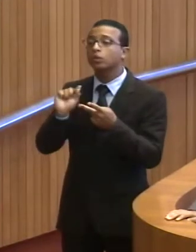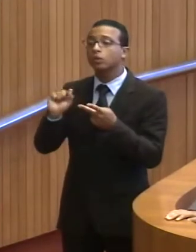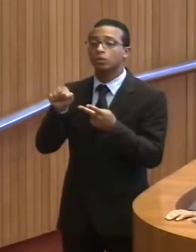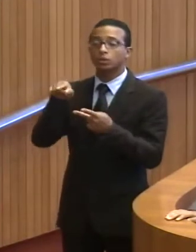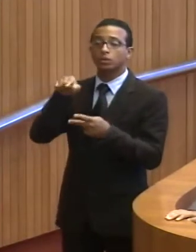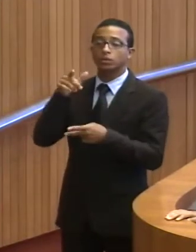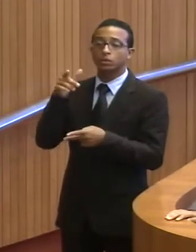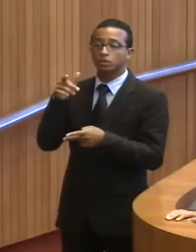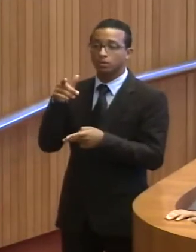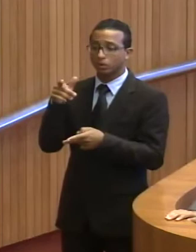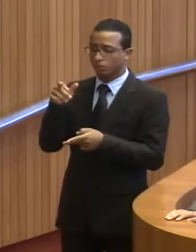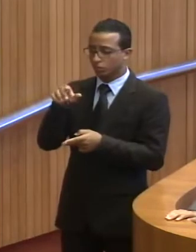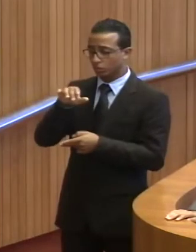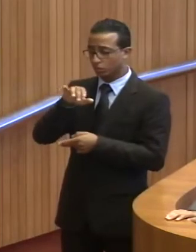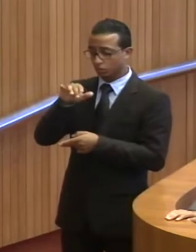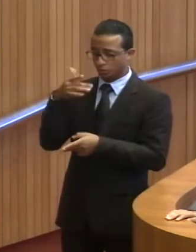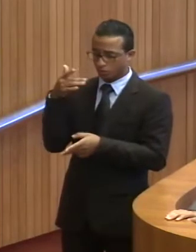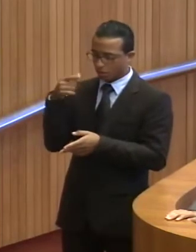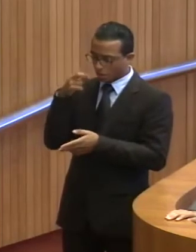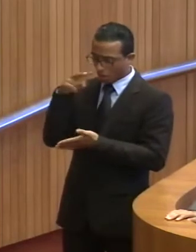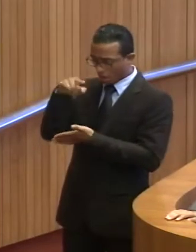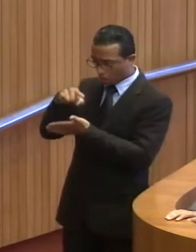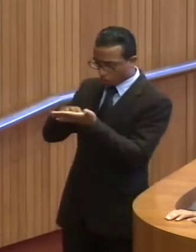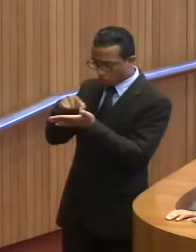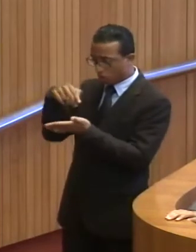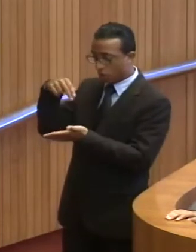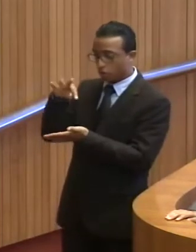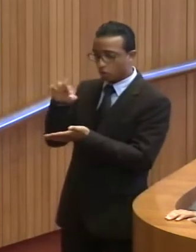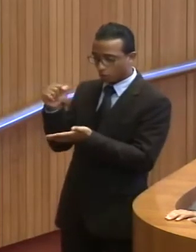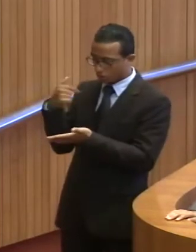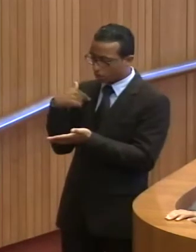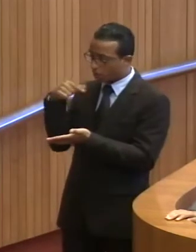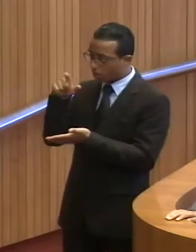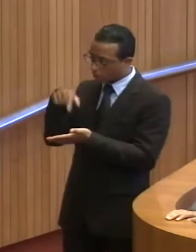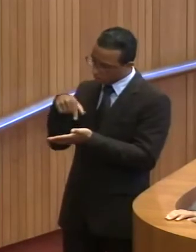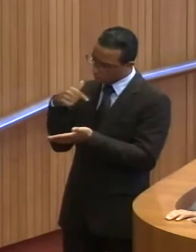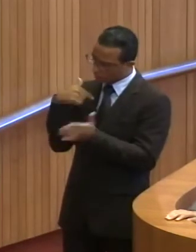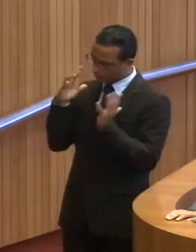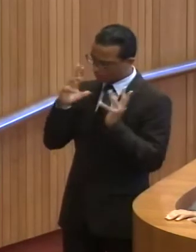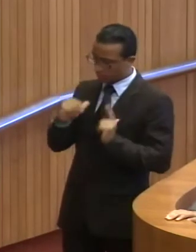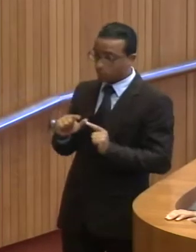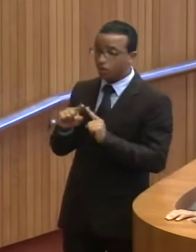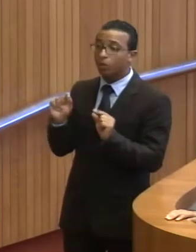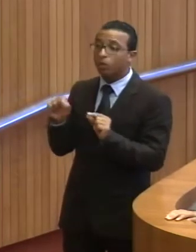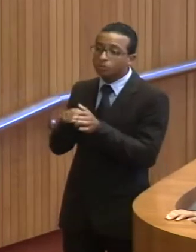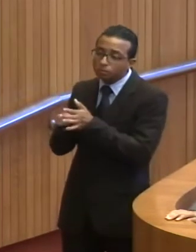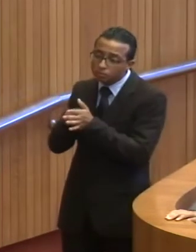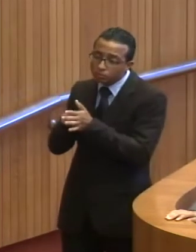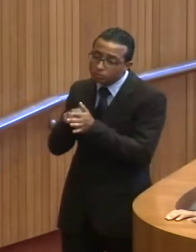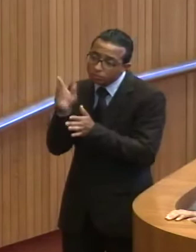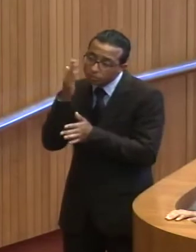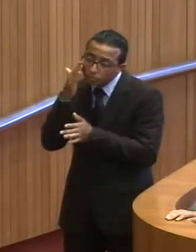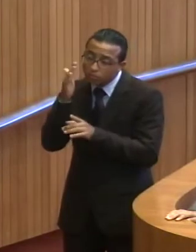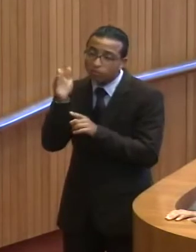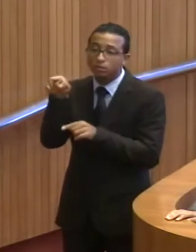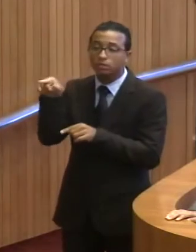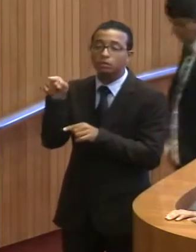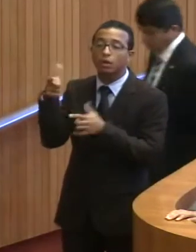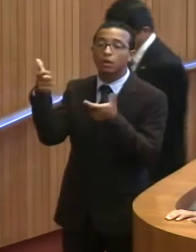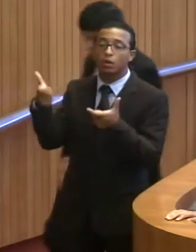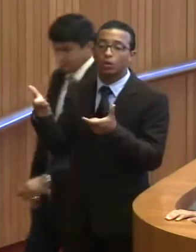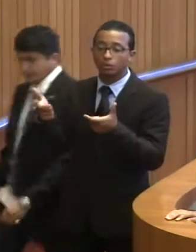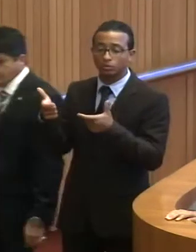o juízo de idoneidade das notas fiscais haver decorrido de consulta ao órgão